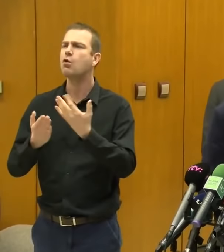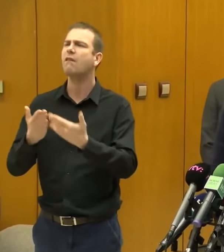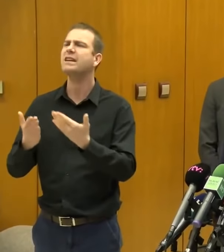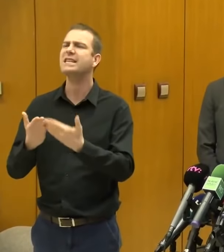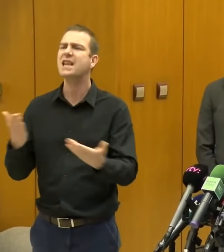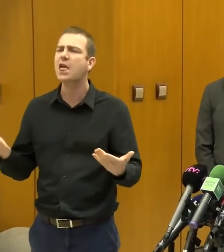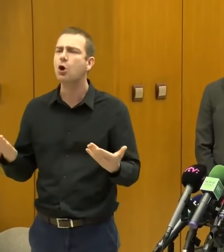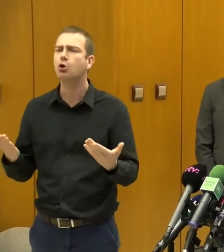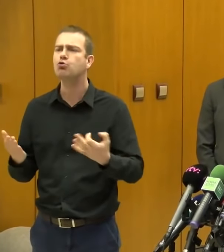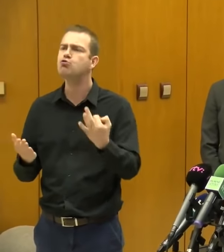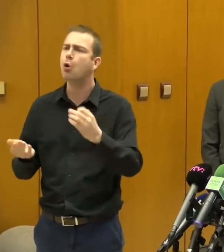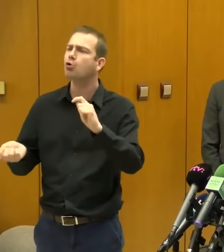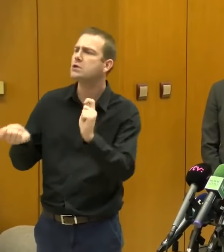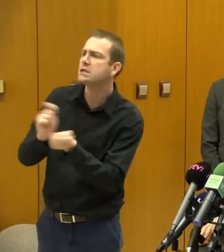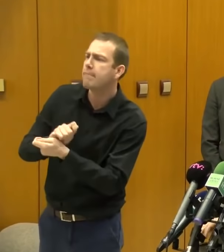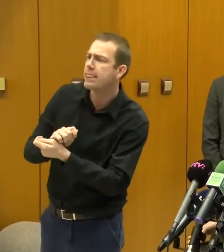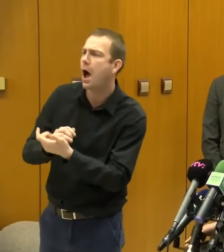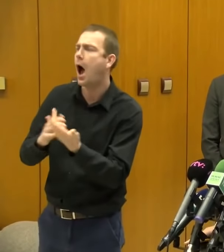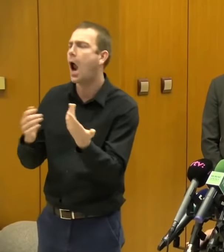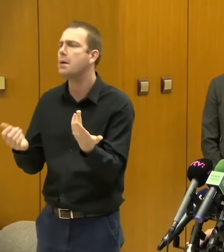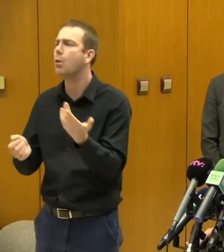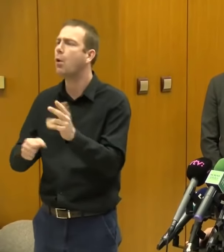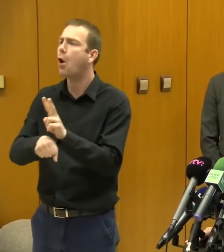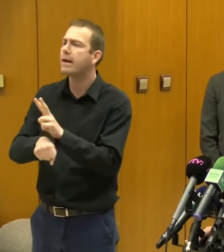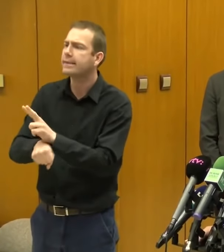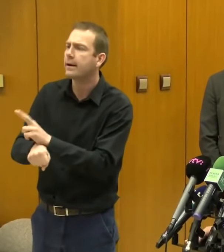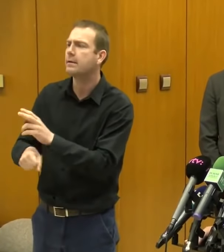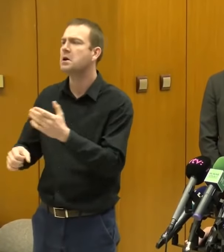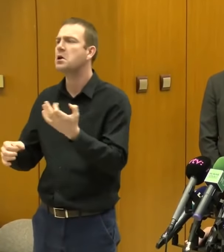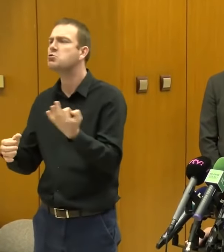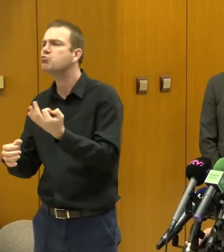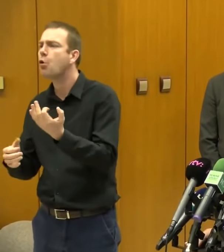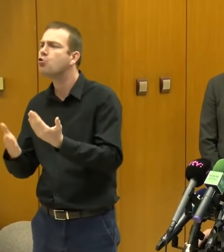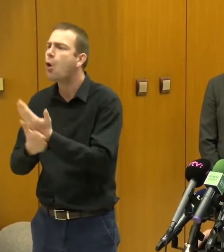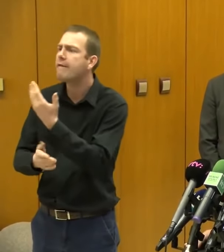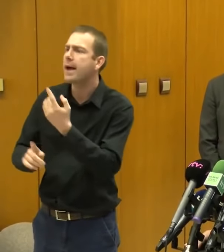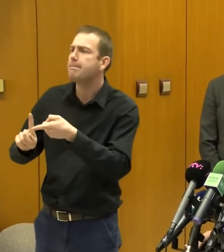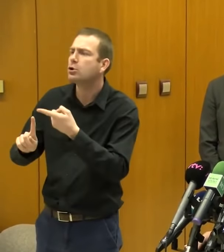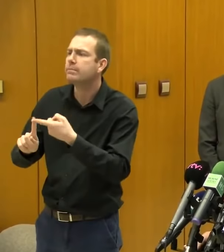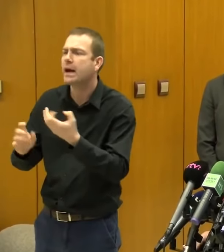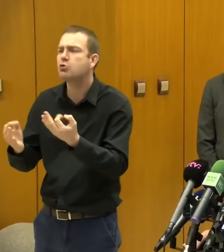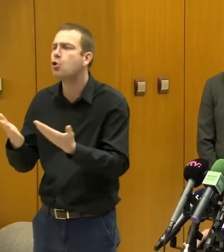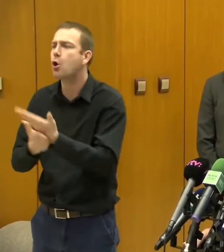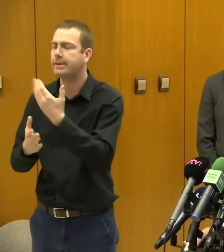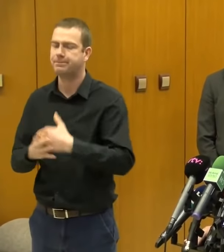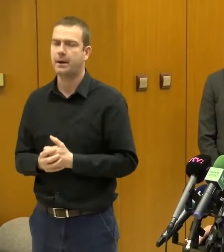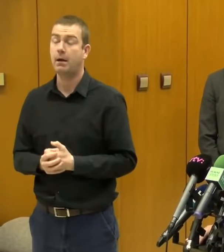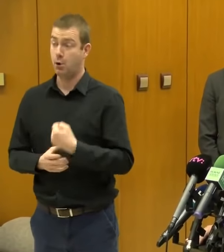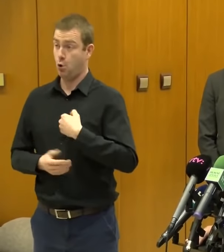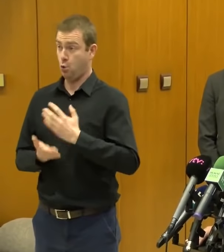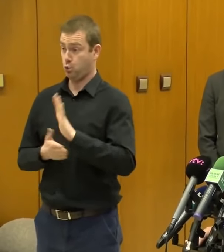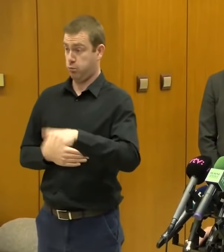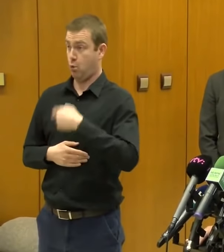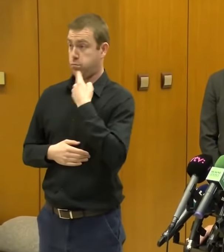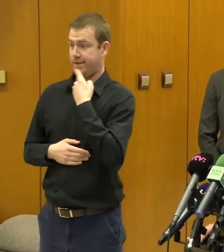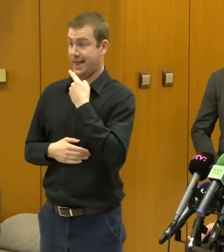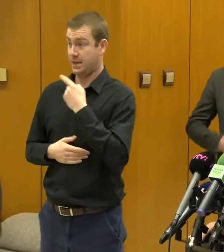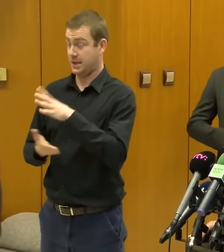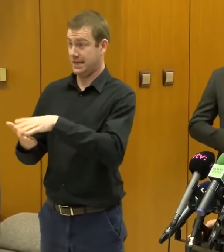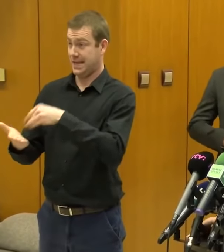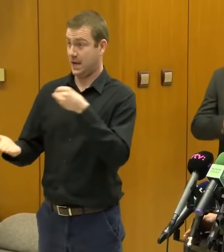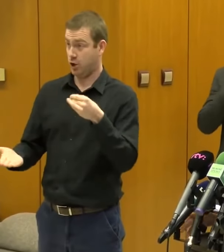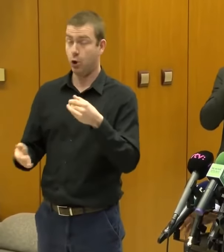Prestávka. Čo sa možno mení? Či sa sprísňujú nejaké podmienky, opatrenia? Tak ako som povedal na začiatok, ústredný krízový štáb